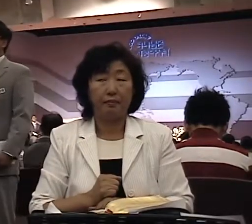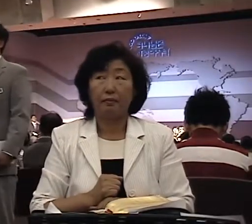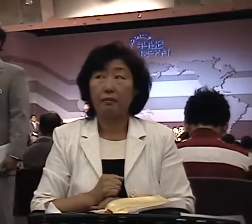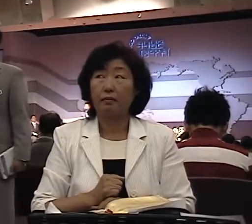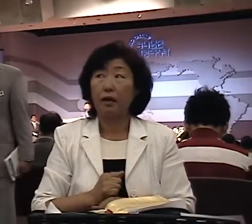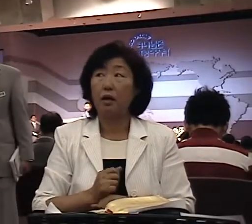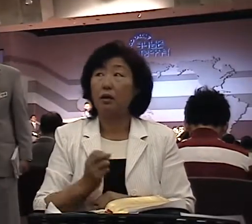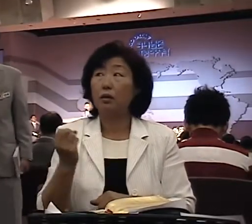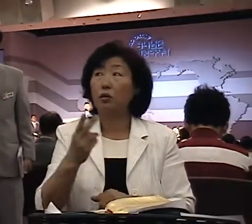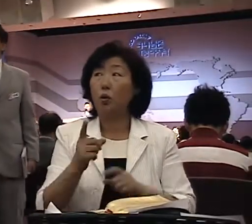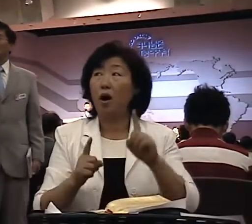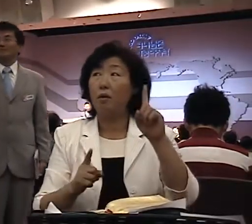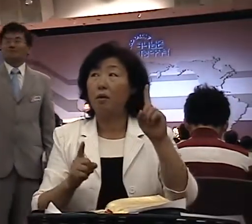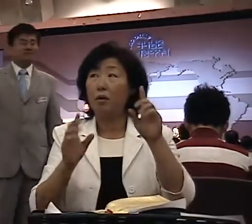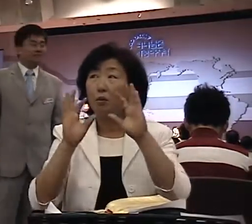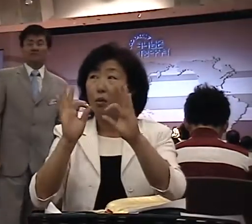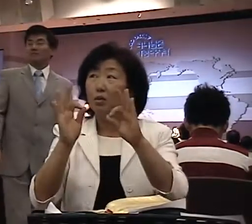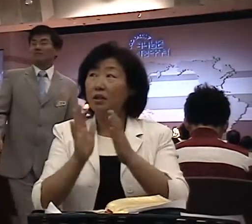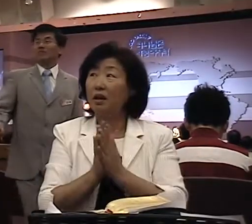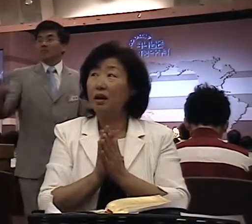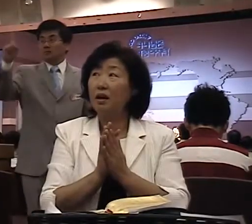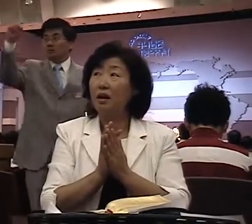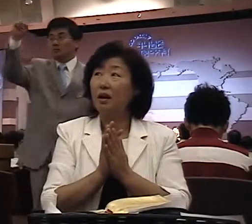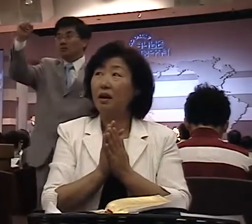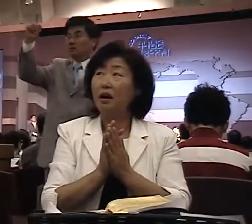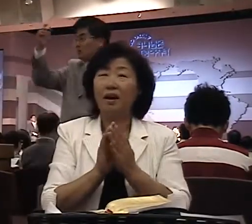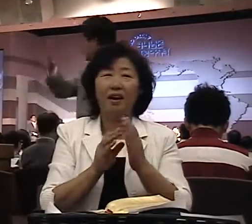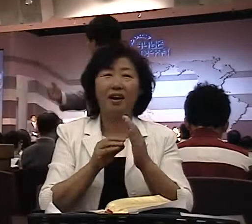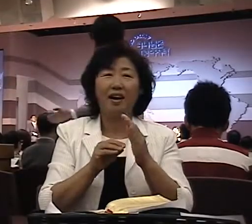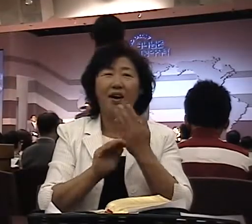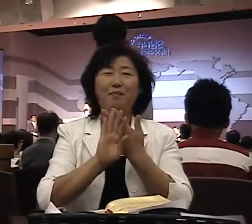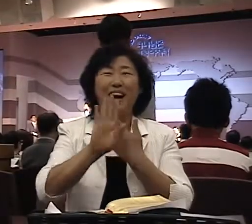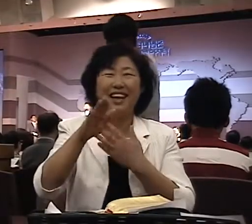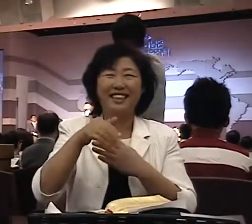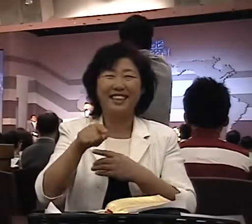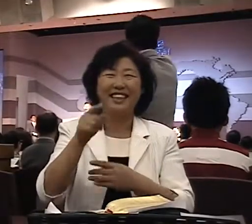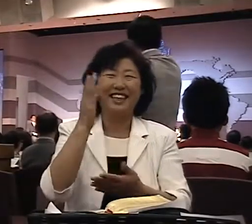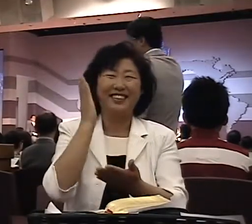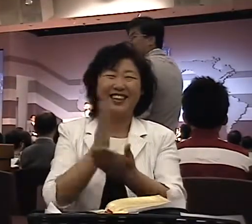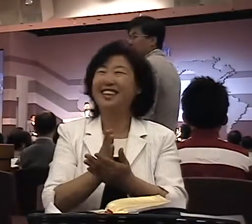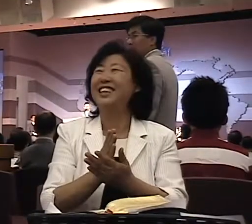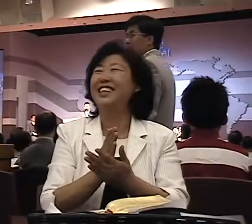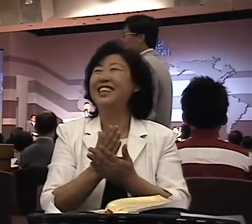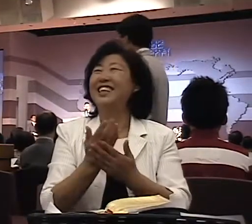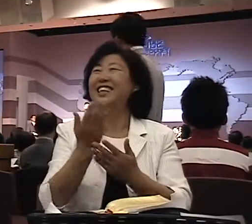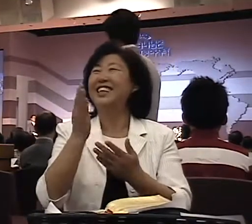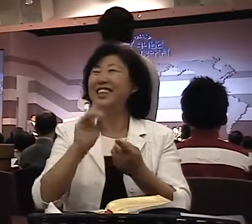이거 또 한번 보실까요? 밖에 나가서 이런 거 하지 말라 그랬는데